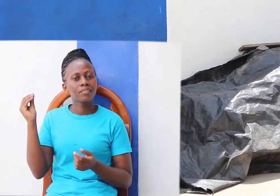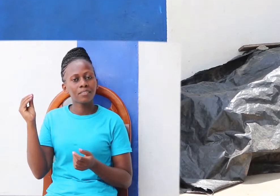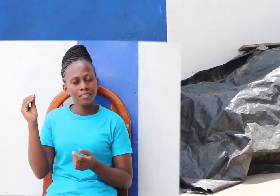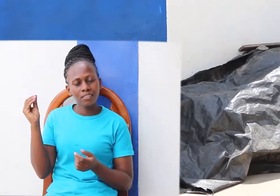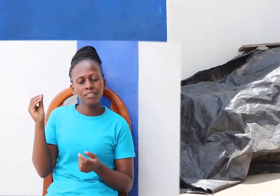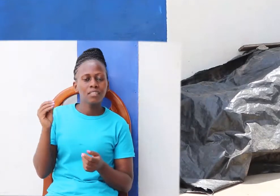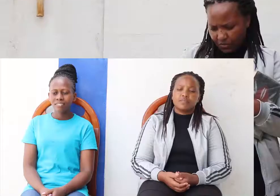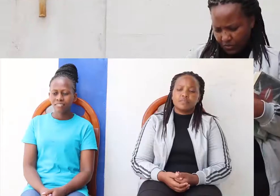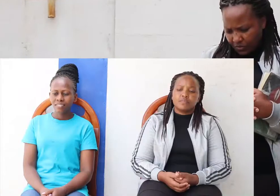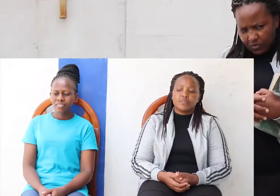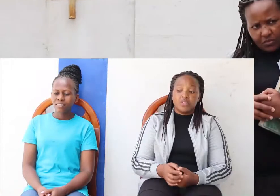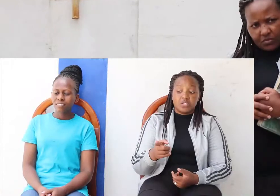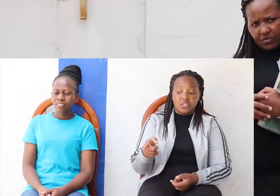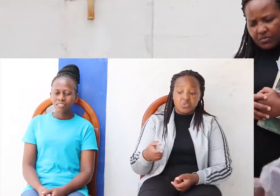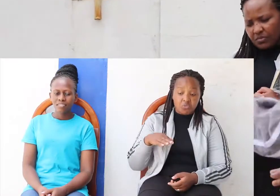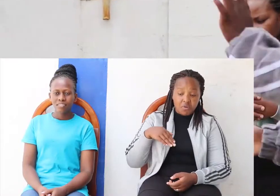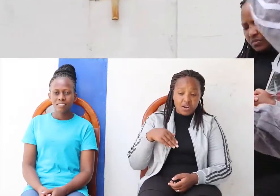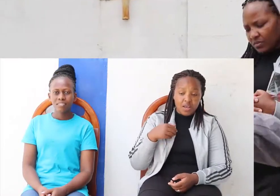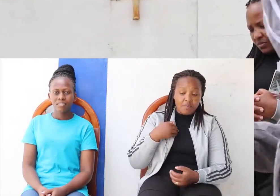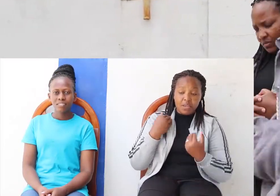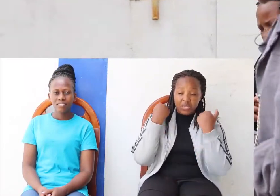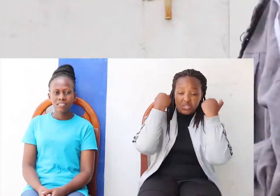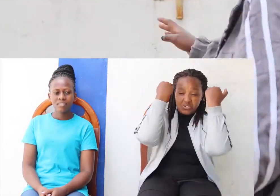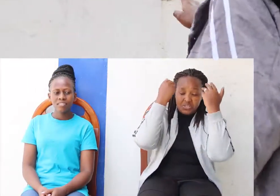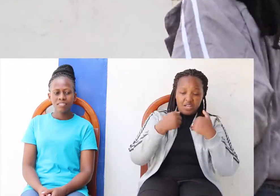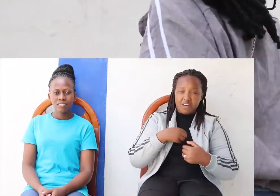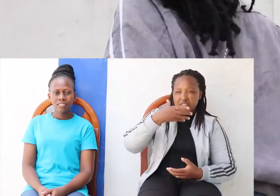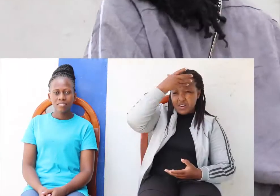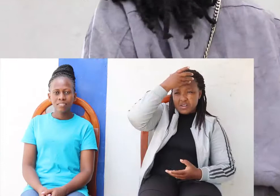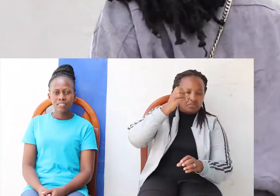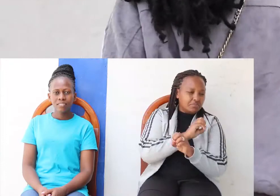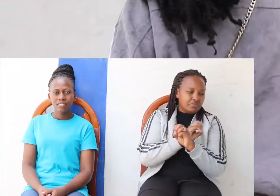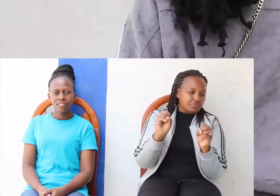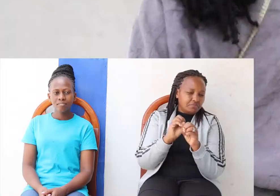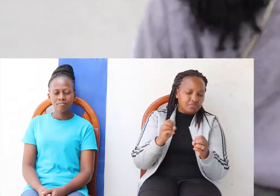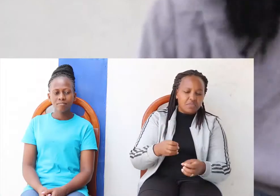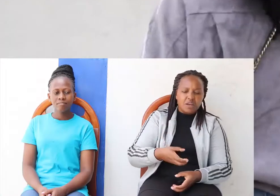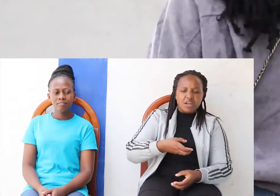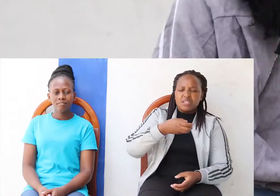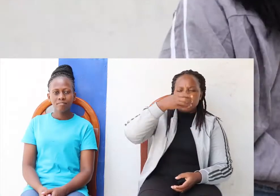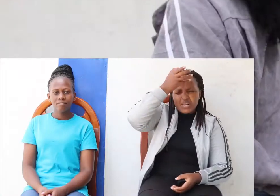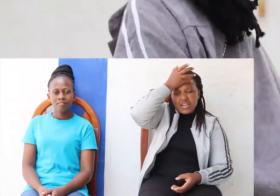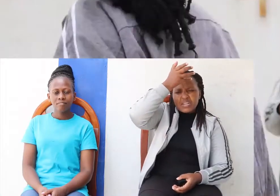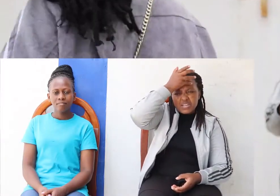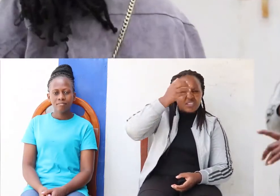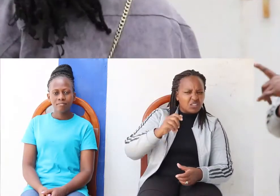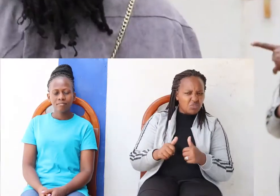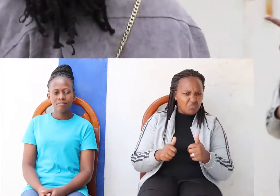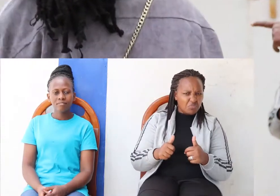grace. Mono mama, mi hata nikakuwa na stress. Mi siwezi lewa hivyo. Hiyo ulevi yake si ya kawaida